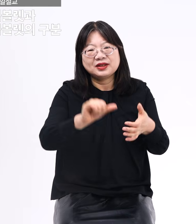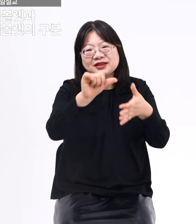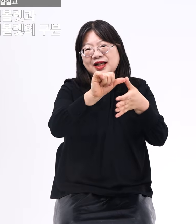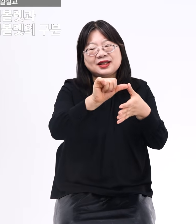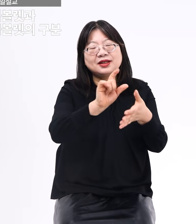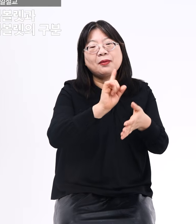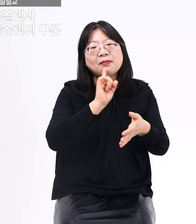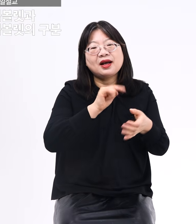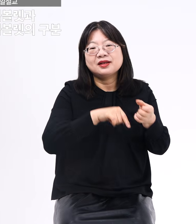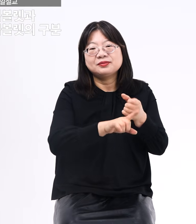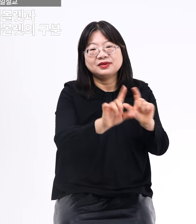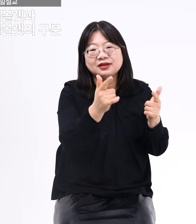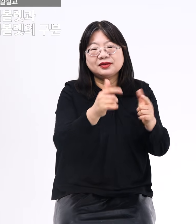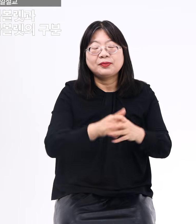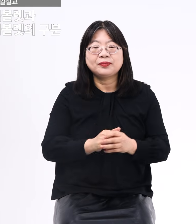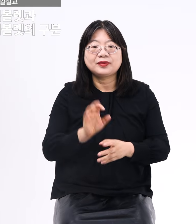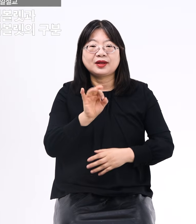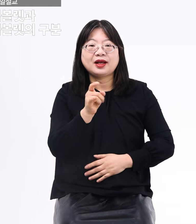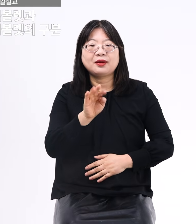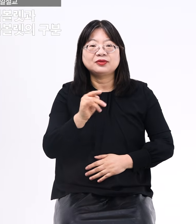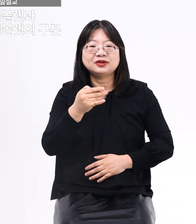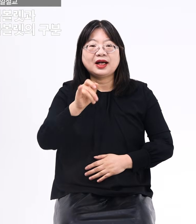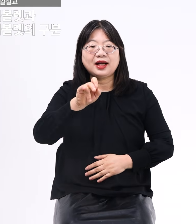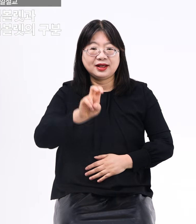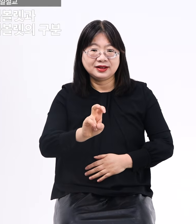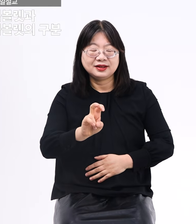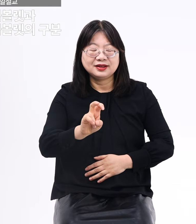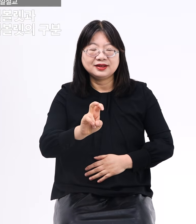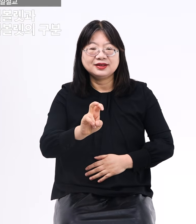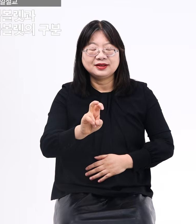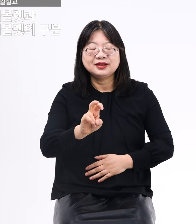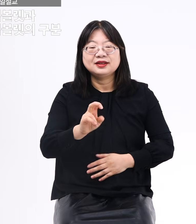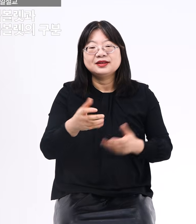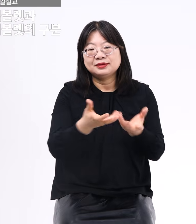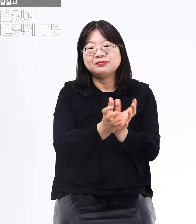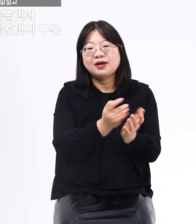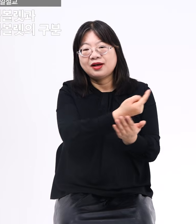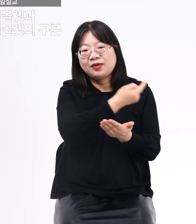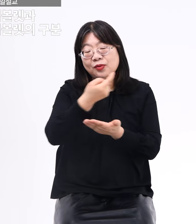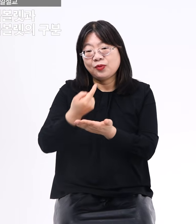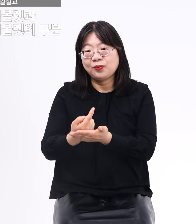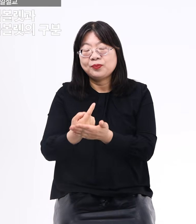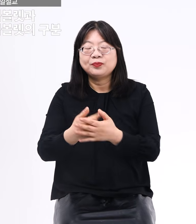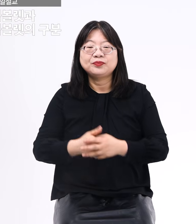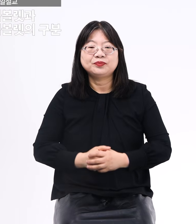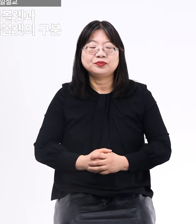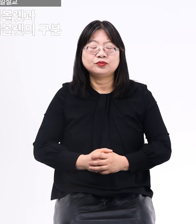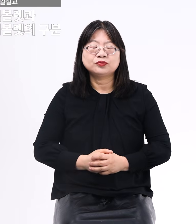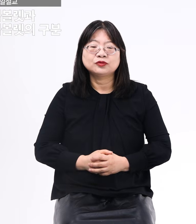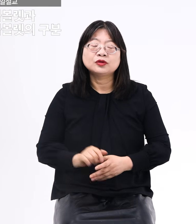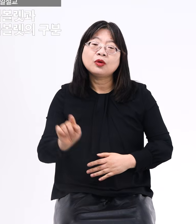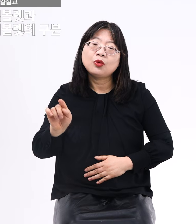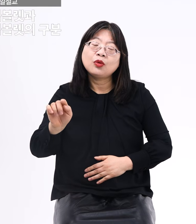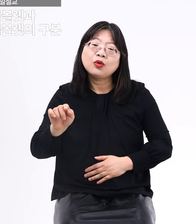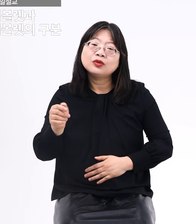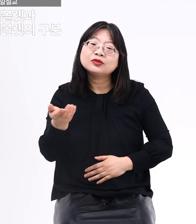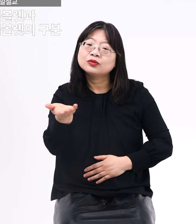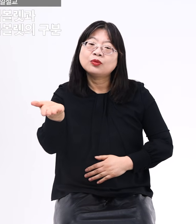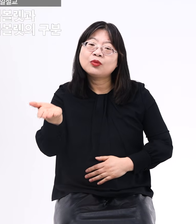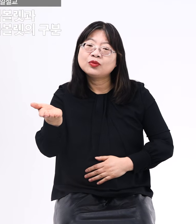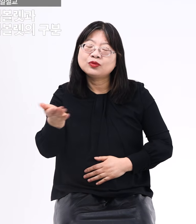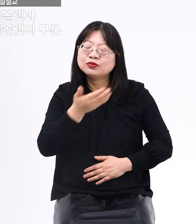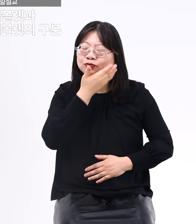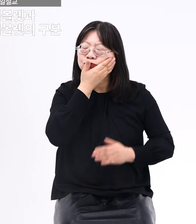맏형격인 에브라임 지파가 찾아옵니다. 이렇게 얘기한 거죠. 야, 너희들 어떻게